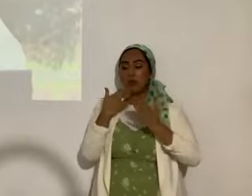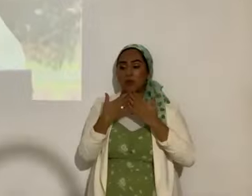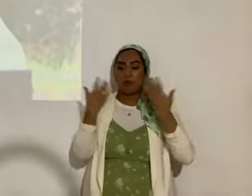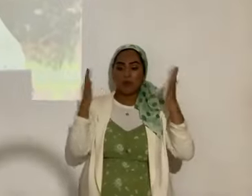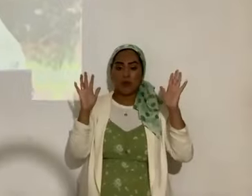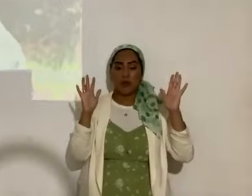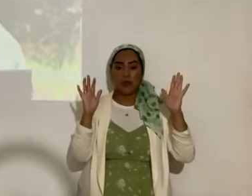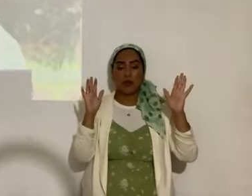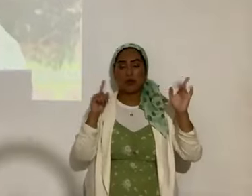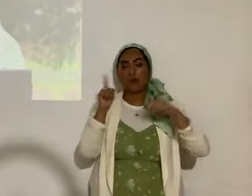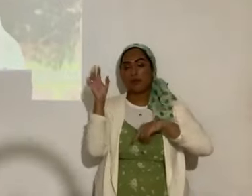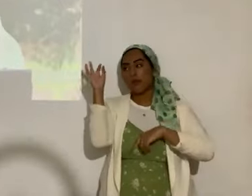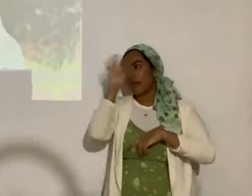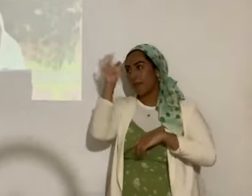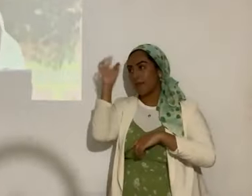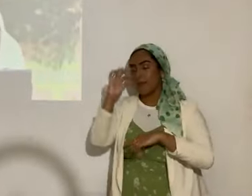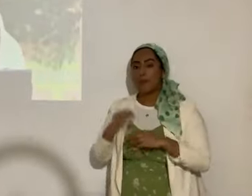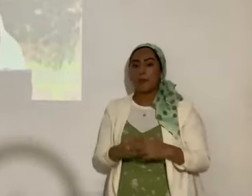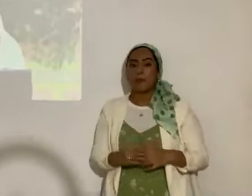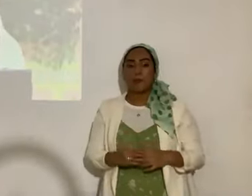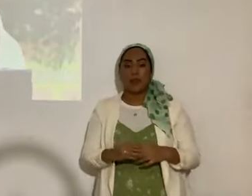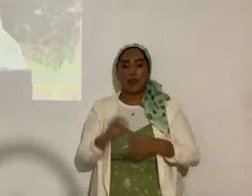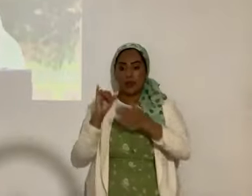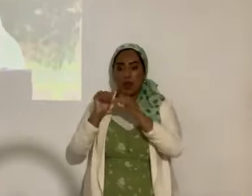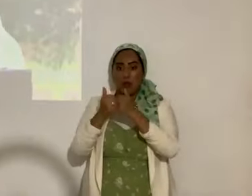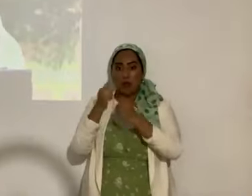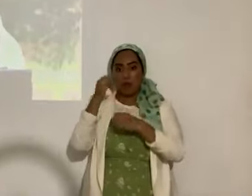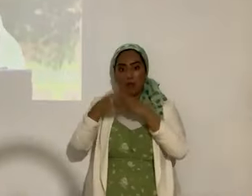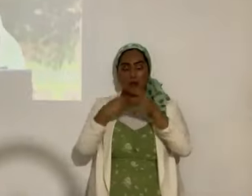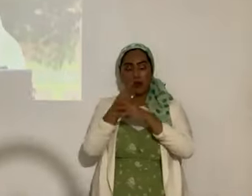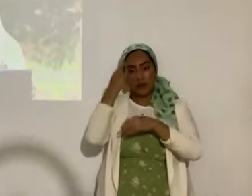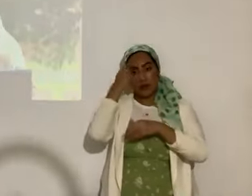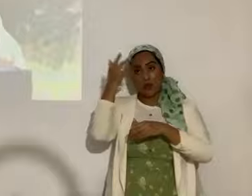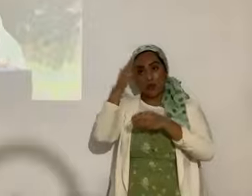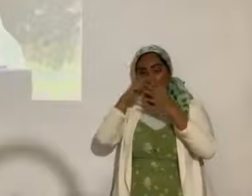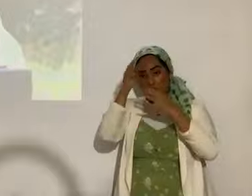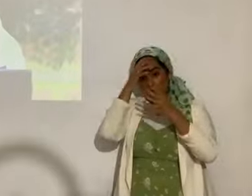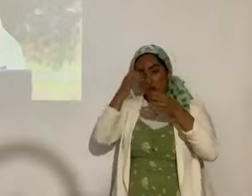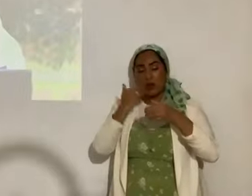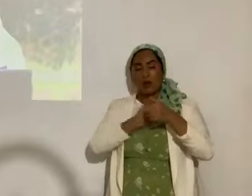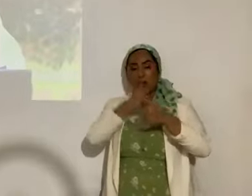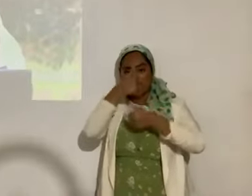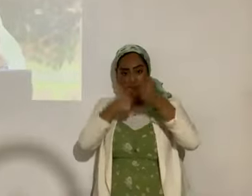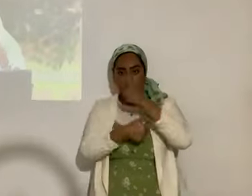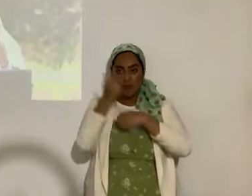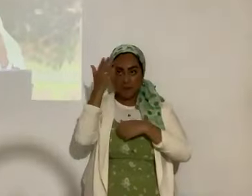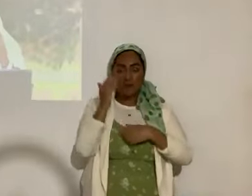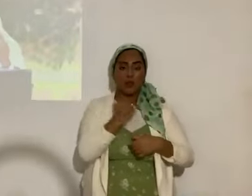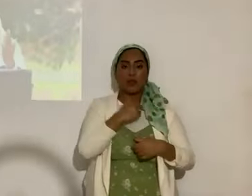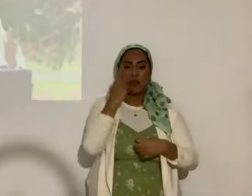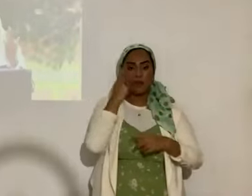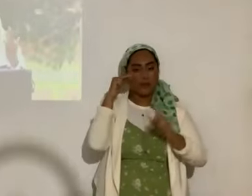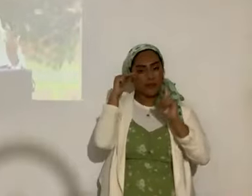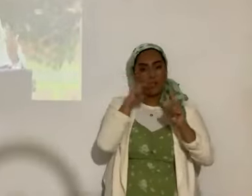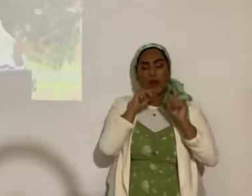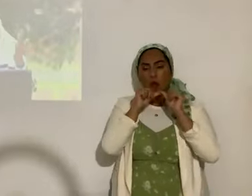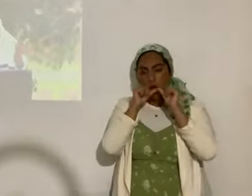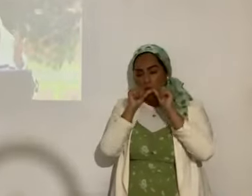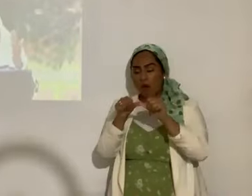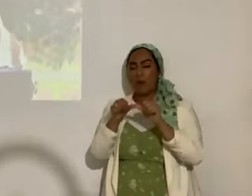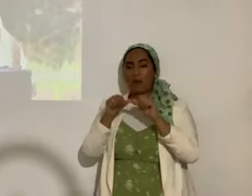y se van a distraer ese piensa el mundo pero realmente el Eterno quiere que otro nos sujetemos a él y que nuestra mirada esté siempre